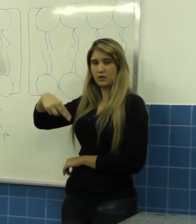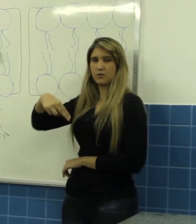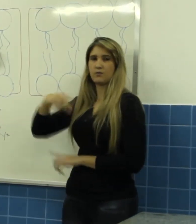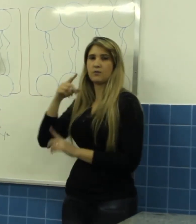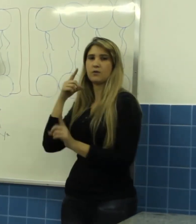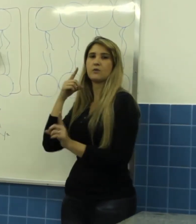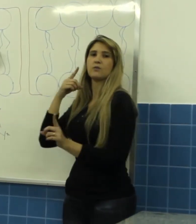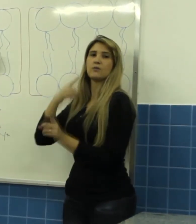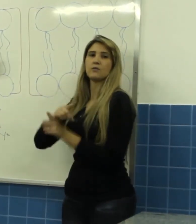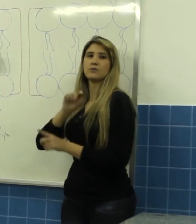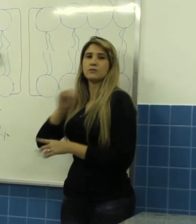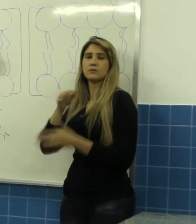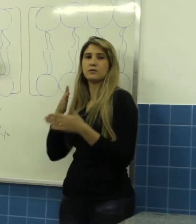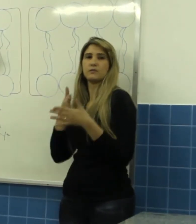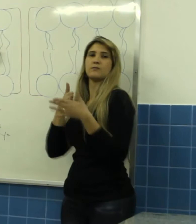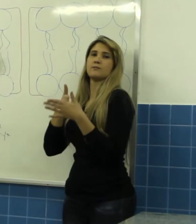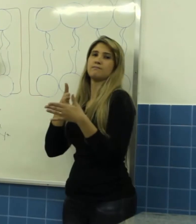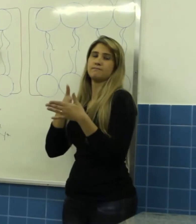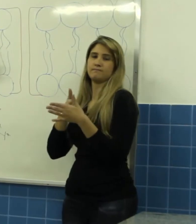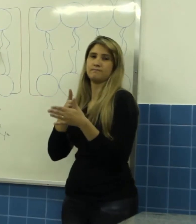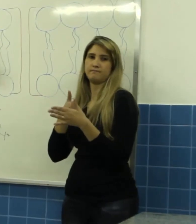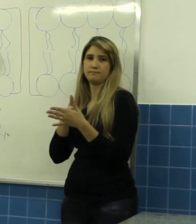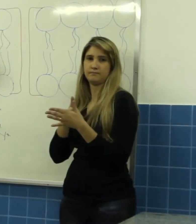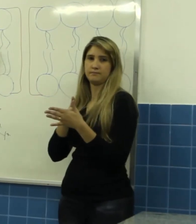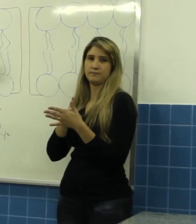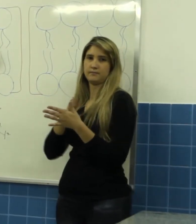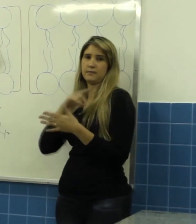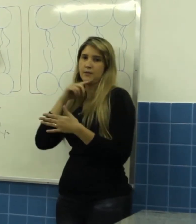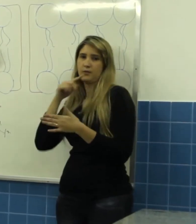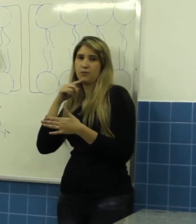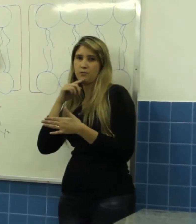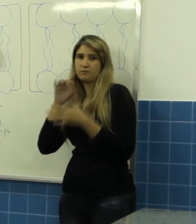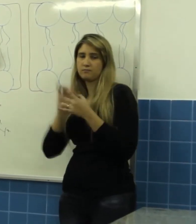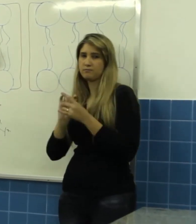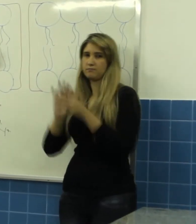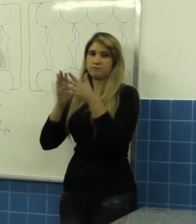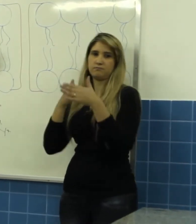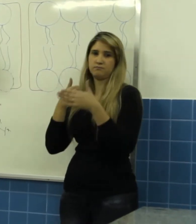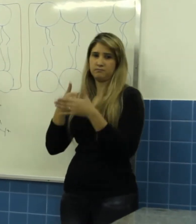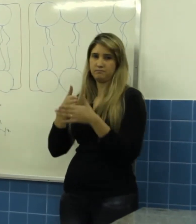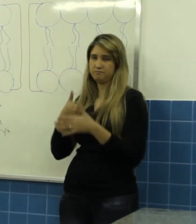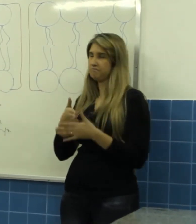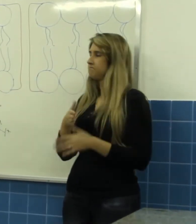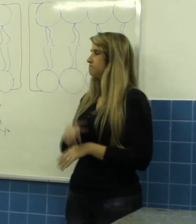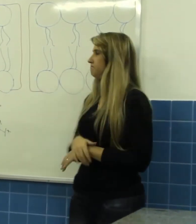um verdadeiro obstáculo para passar por esse centro hidrofóbico.